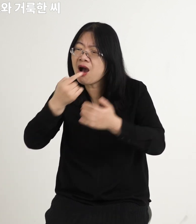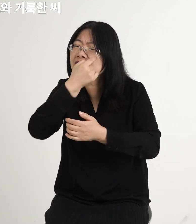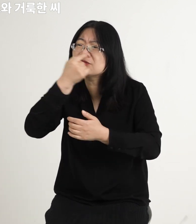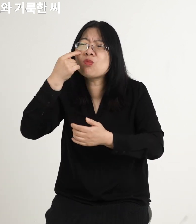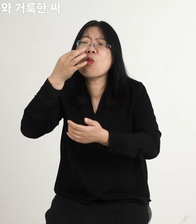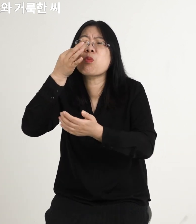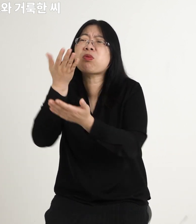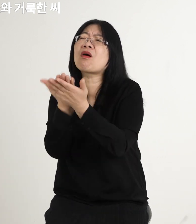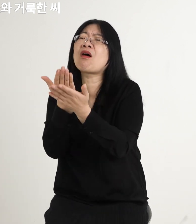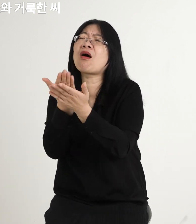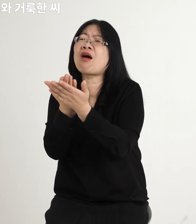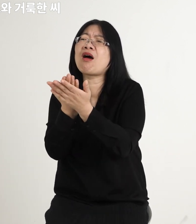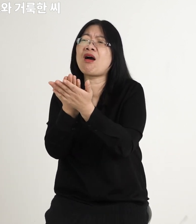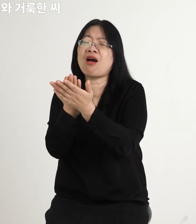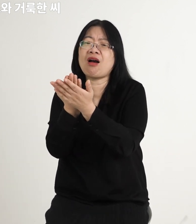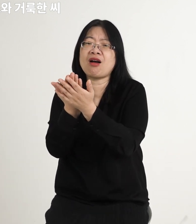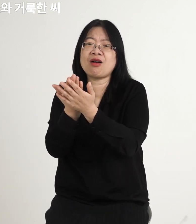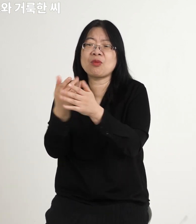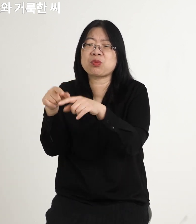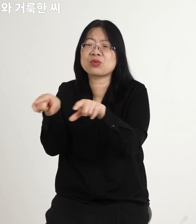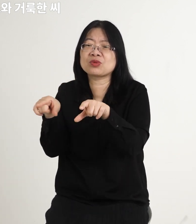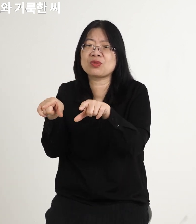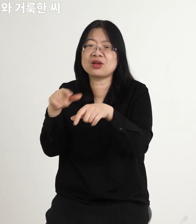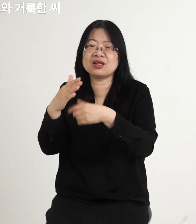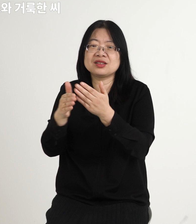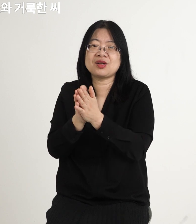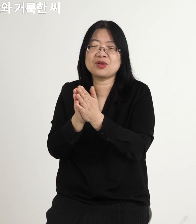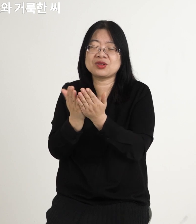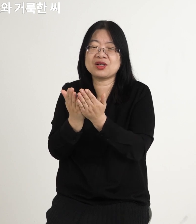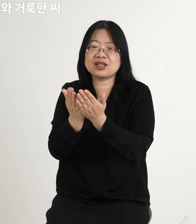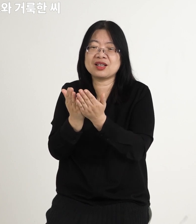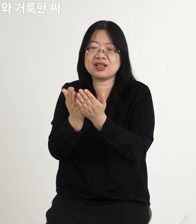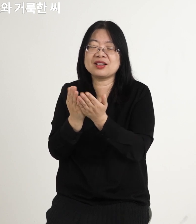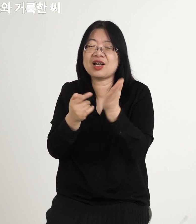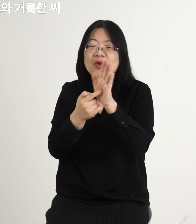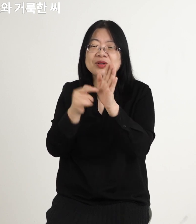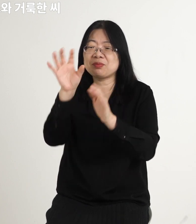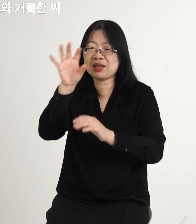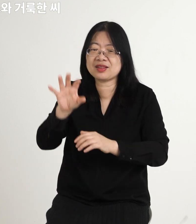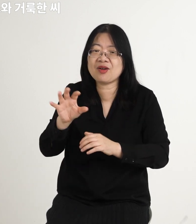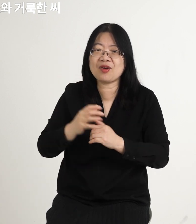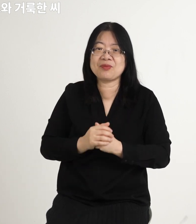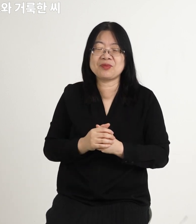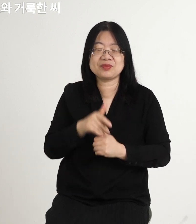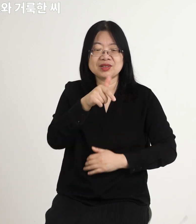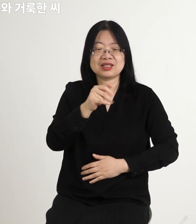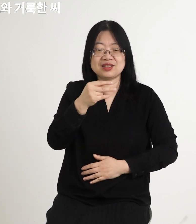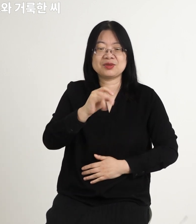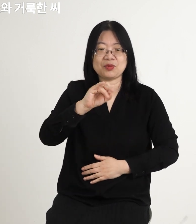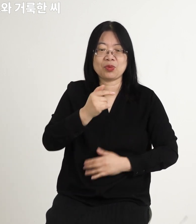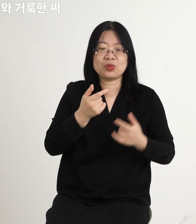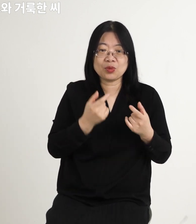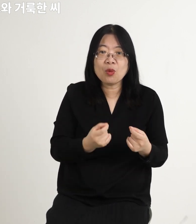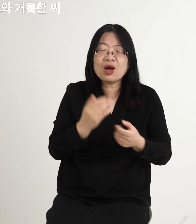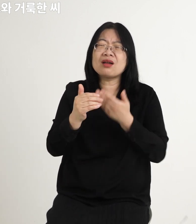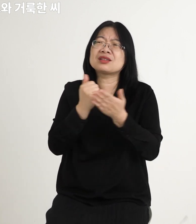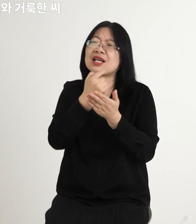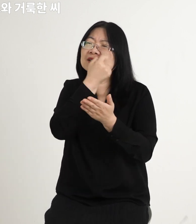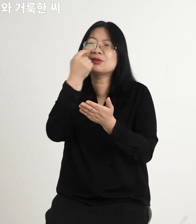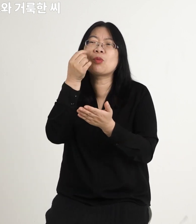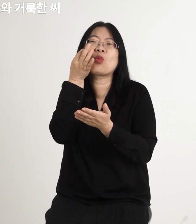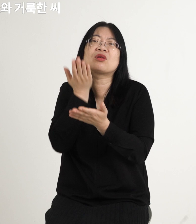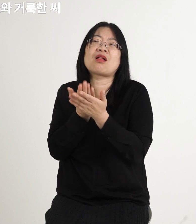증표를 좀 보여주십시오. 이게 보통 성경에 나와 있는 패턴이에요. 기드온이 그랬죠.